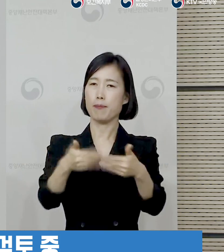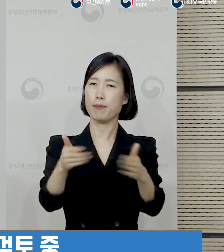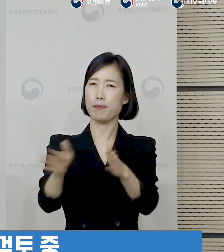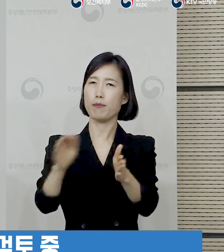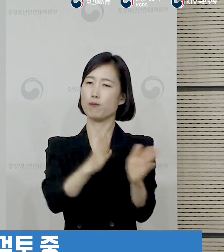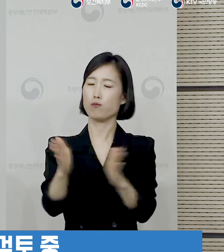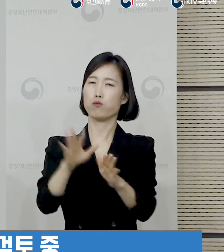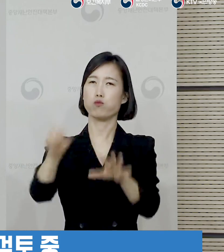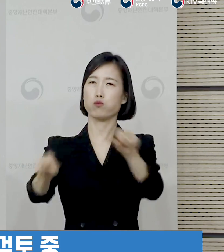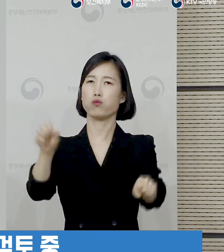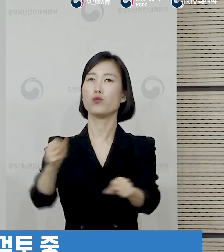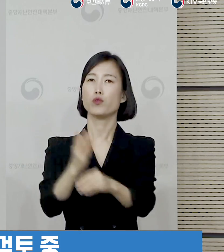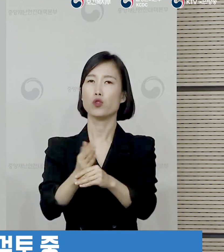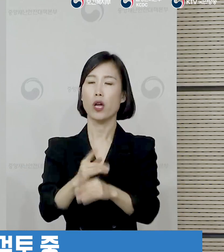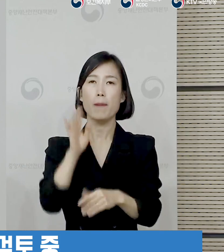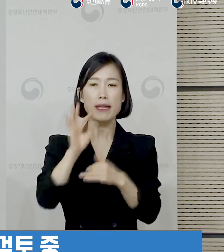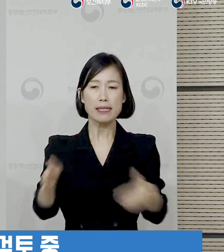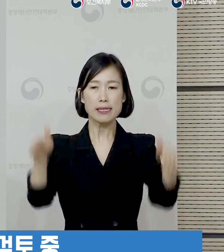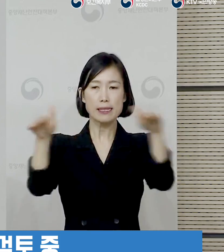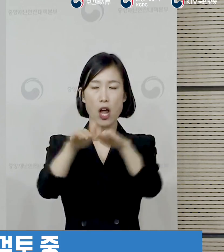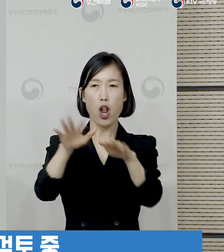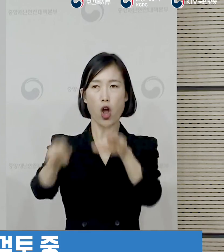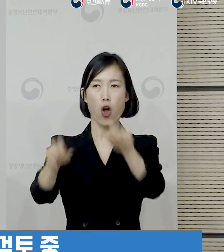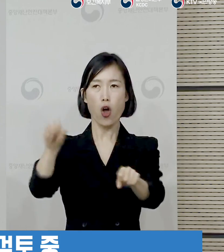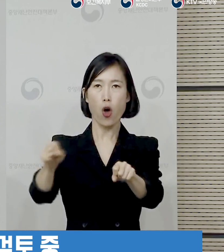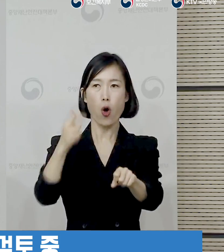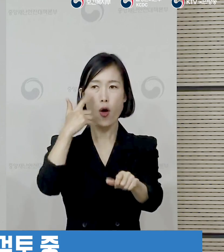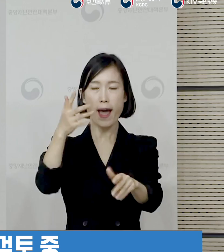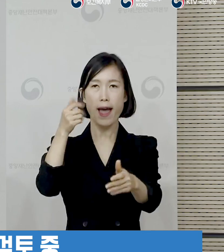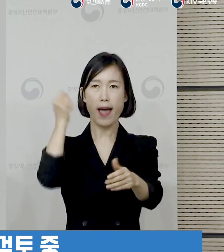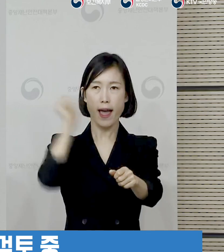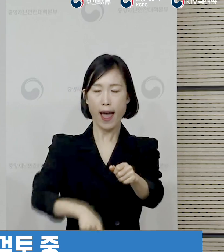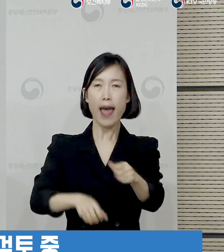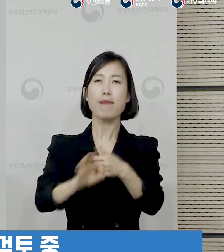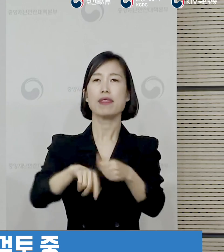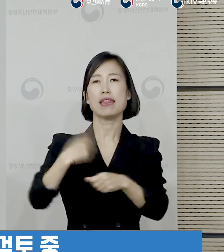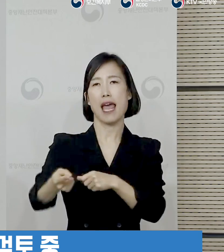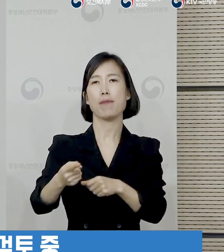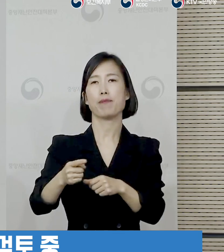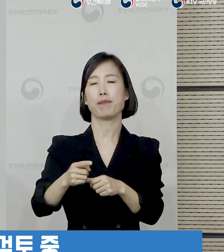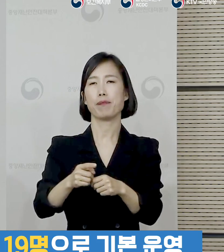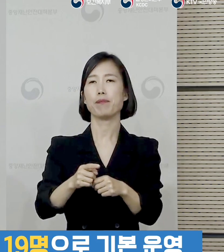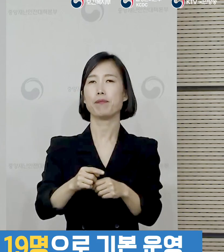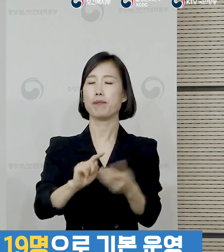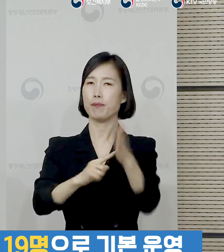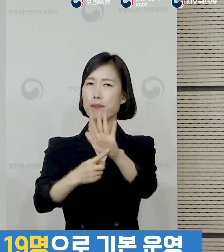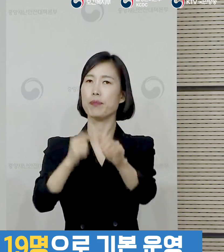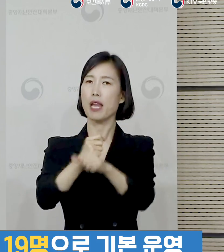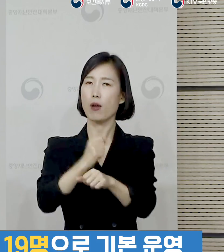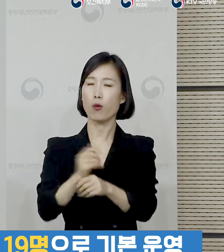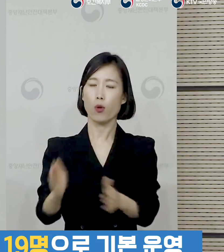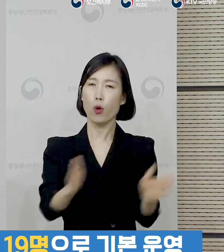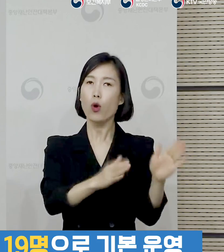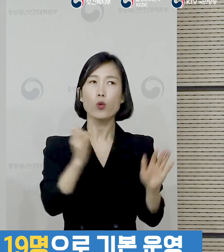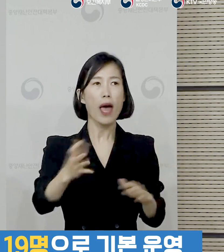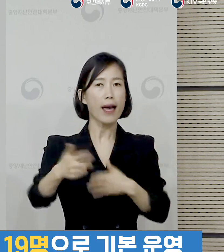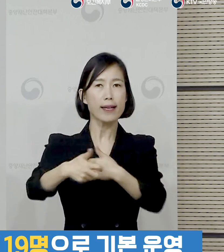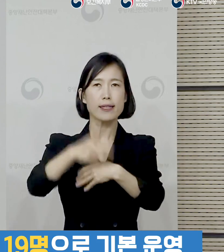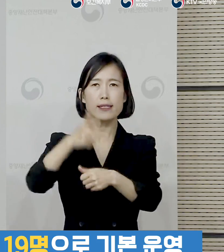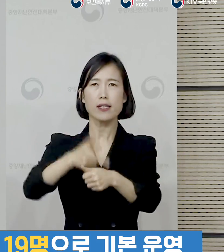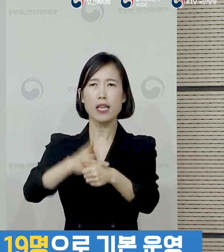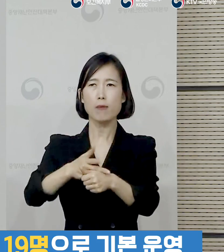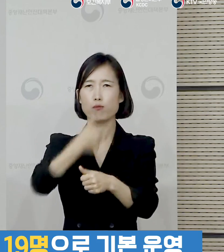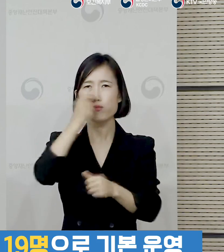있습니다. 그 시설들이 확보되는 대로, 그거는 확정이 되는 대로 지원을 하겠고요. 아까 의료 인력에 대해서